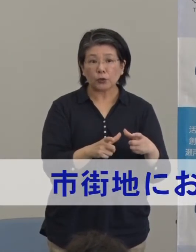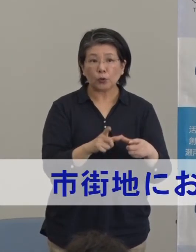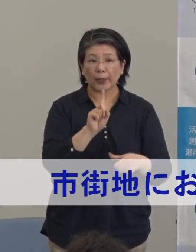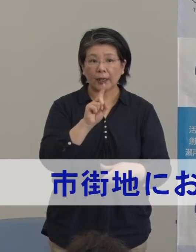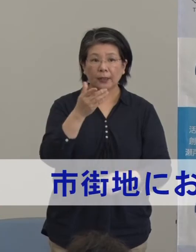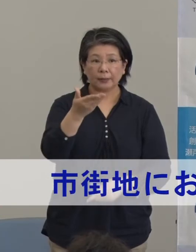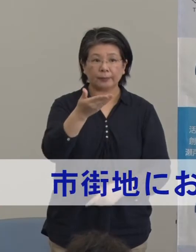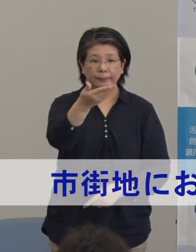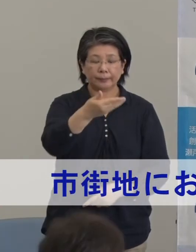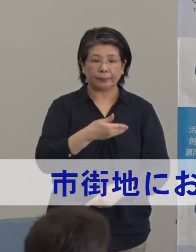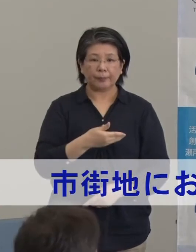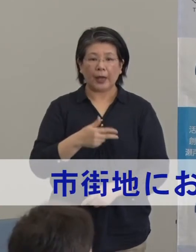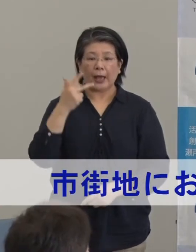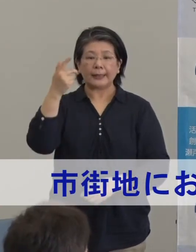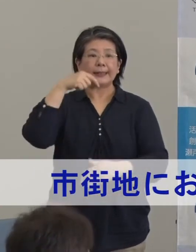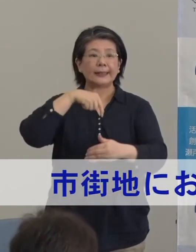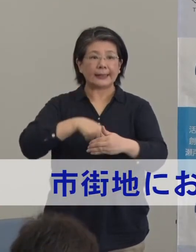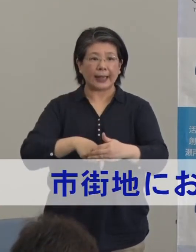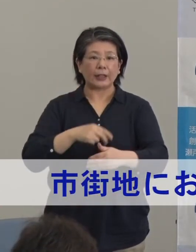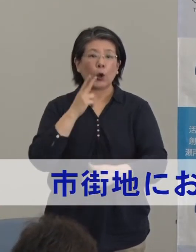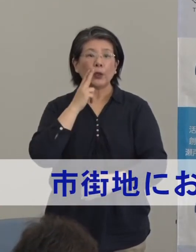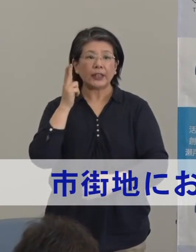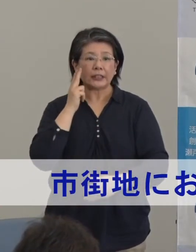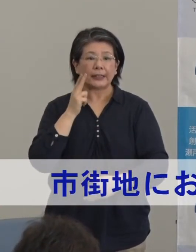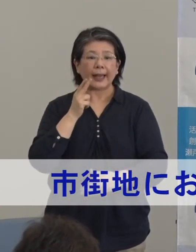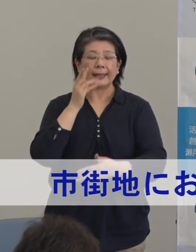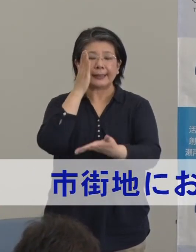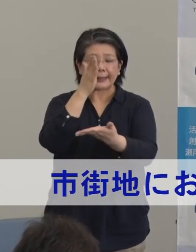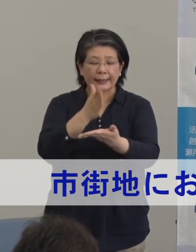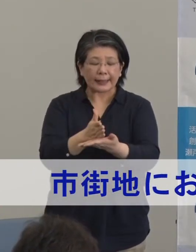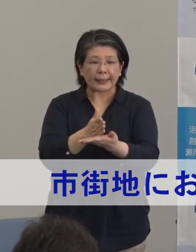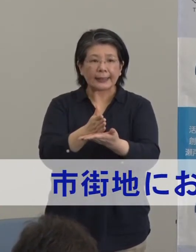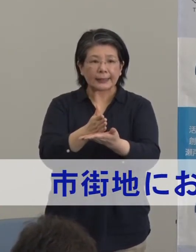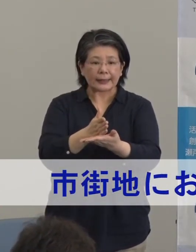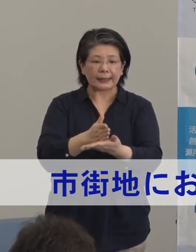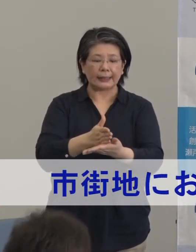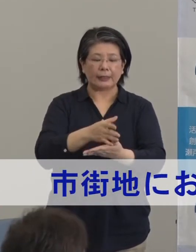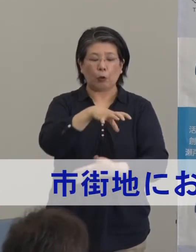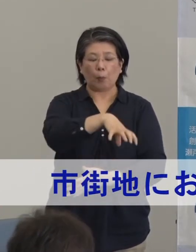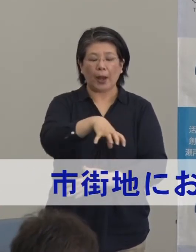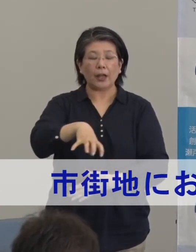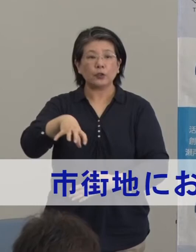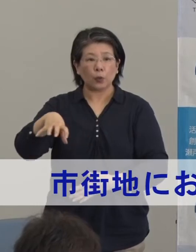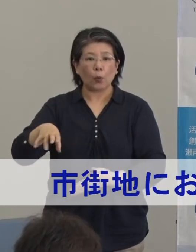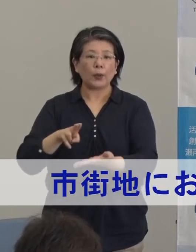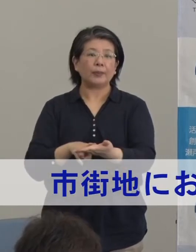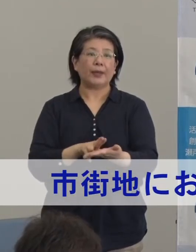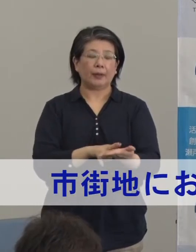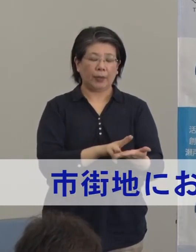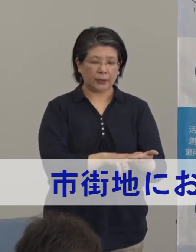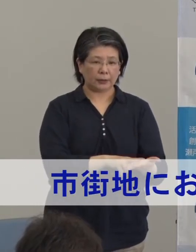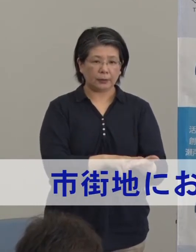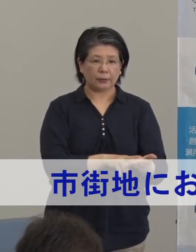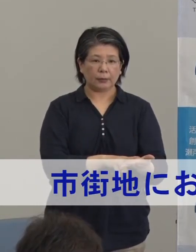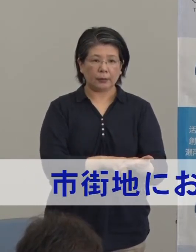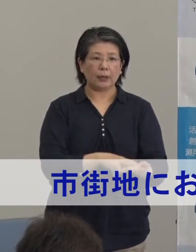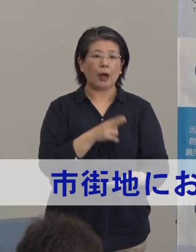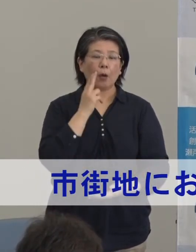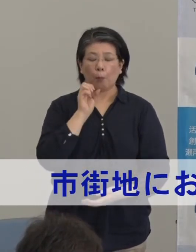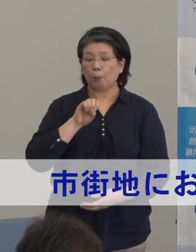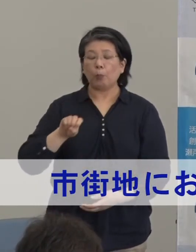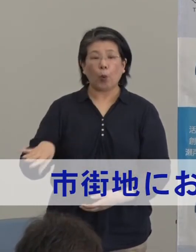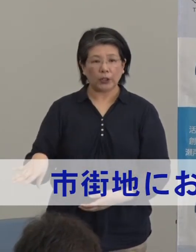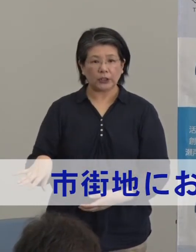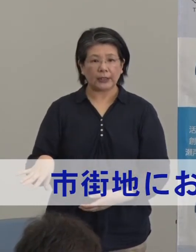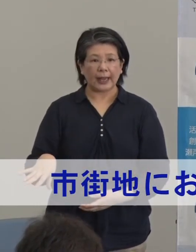まあ、市内のですね、喫煙禁止区域というのを中心市街地を中心に作っておるわけですけれども、まあ、その喫煙禁止区域でポイ捨てとかですね、